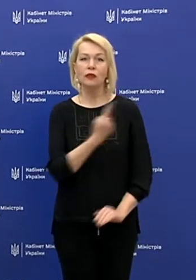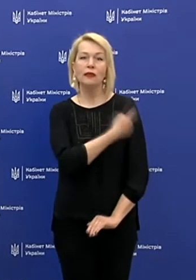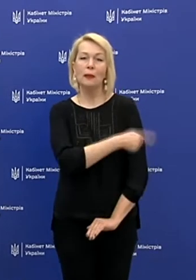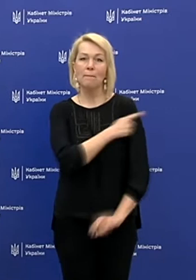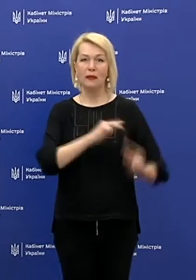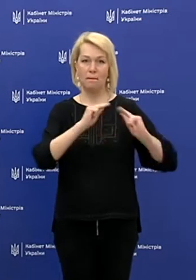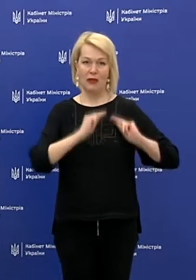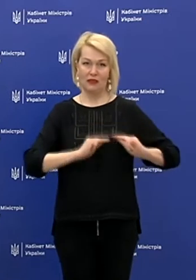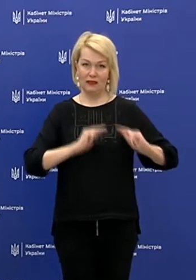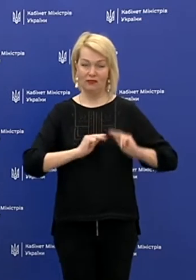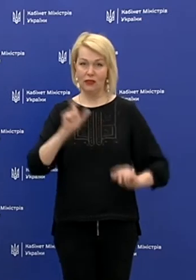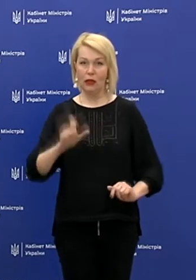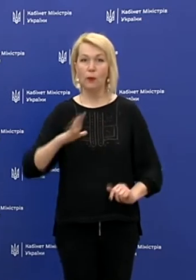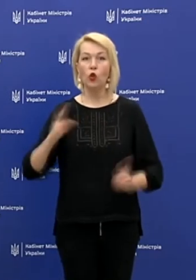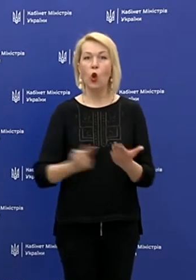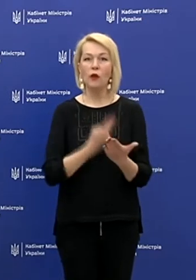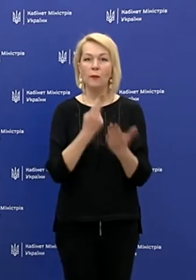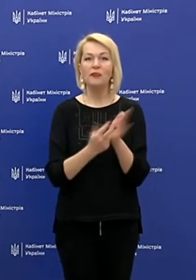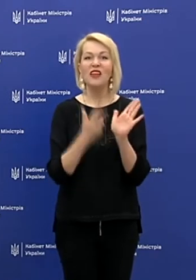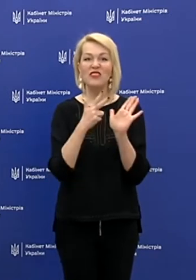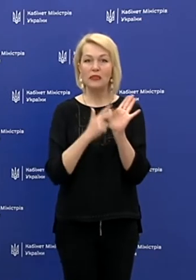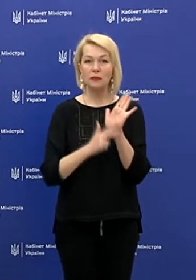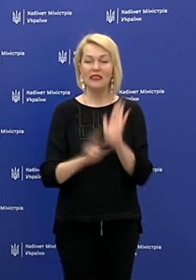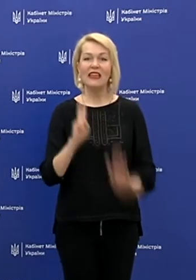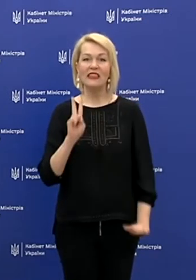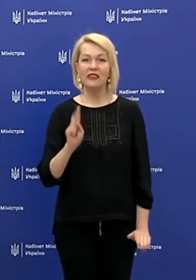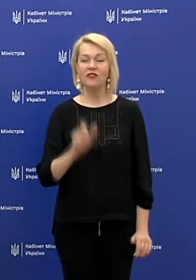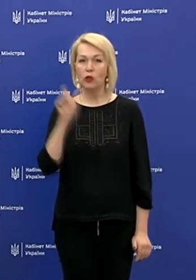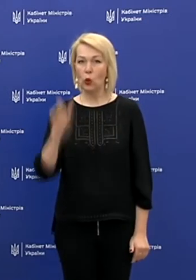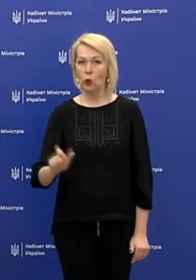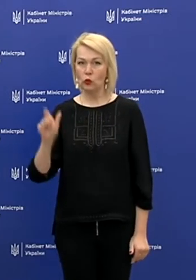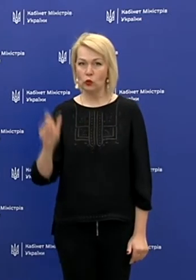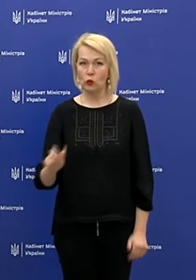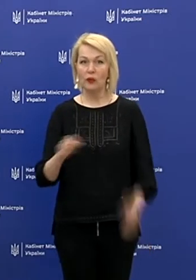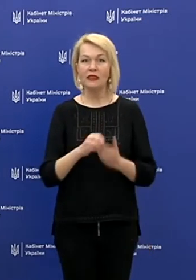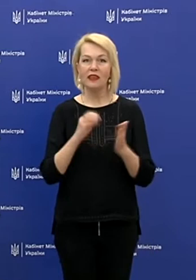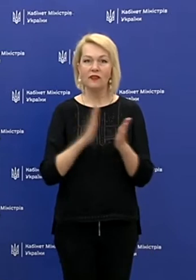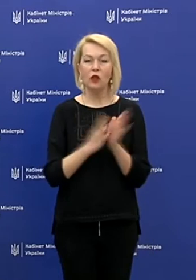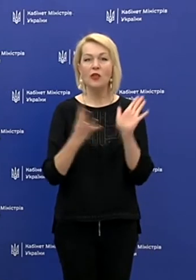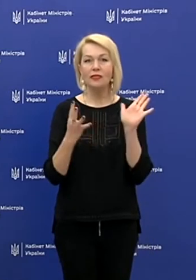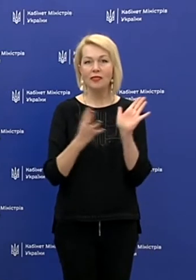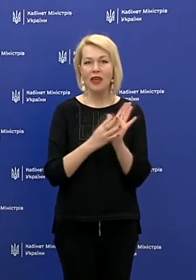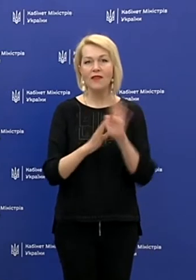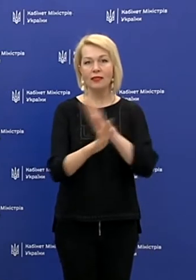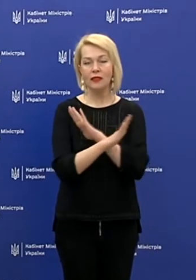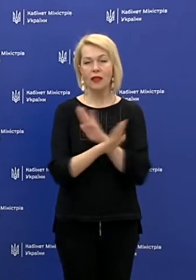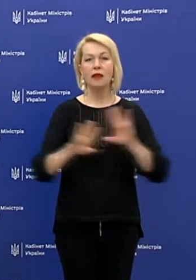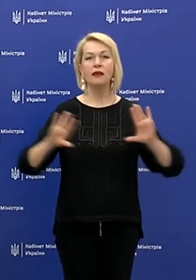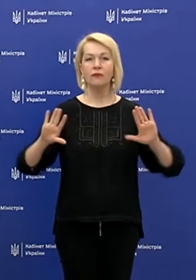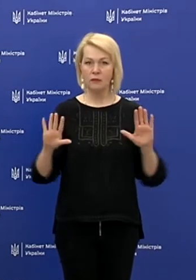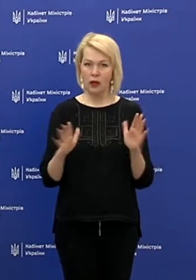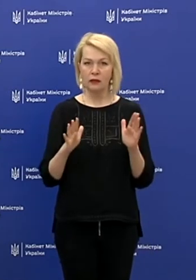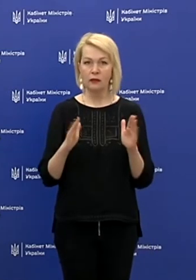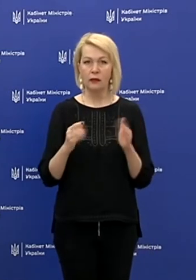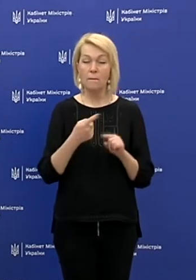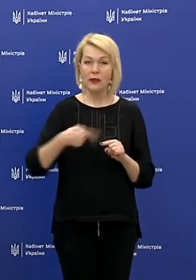медпрацівник. Було госпіталізовано 82 особи. Зафіксовано 9 летальних випадків.